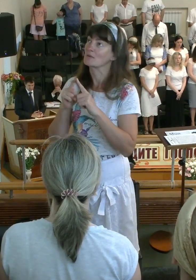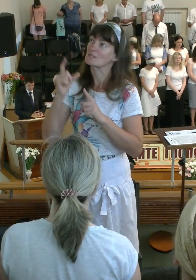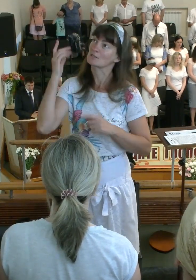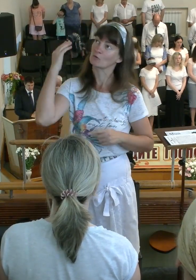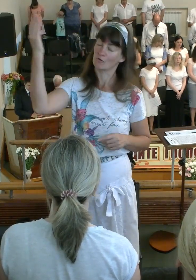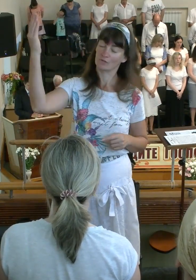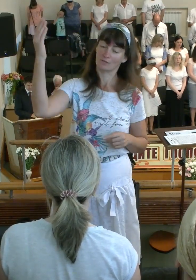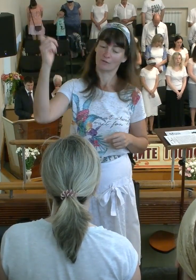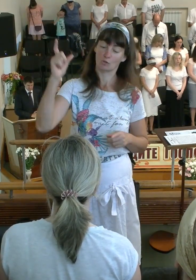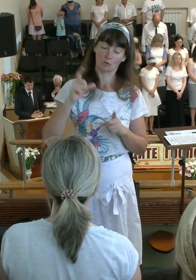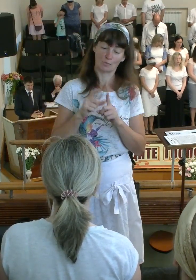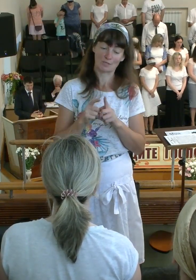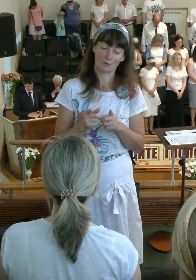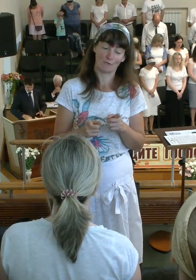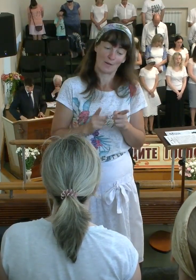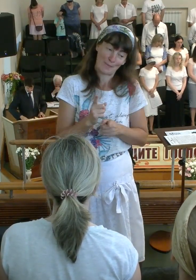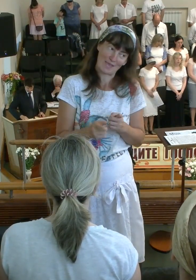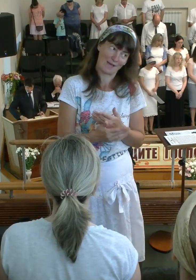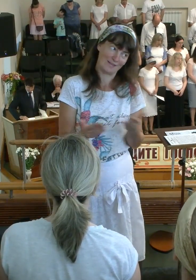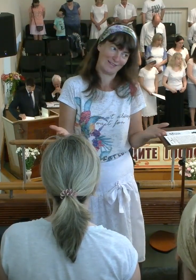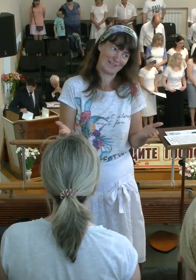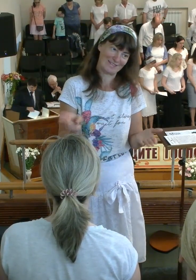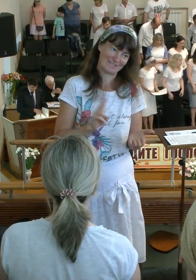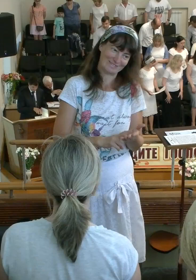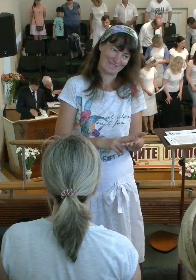Твоего, чтобы оно меняло нас. Аминь.